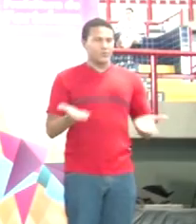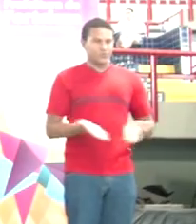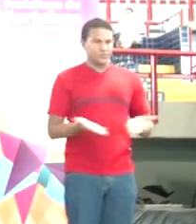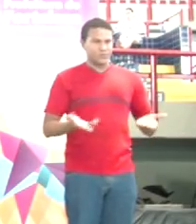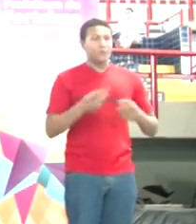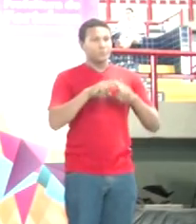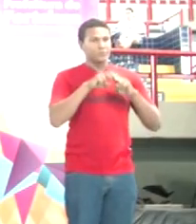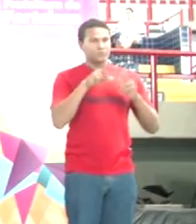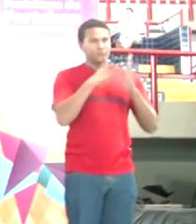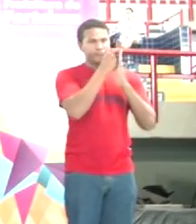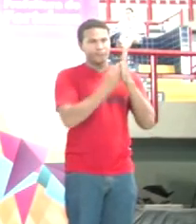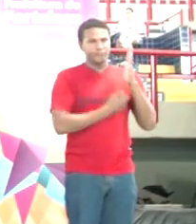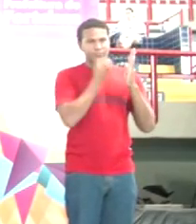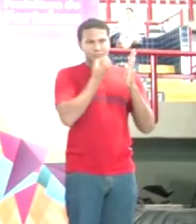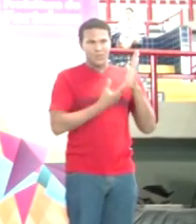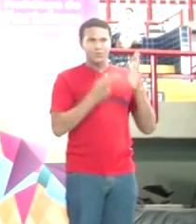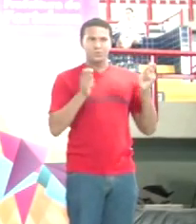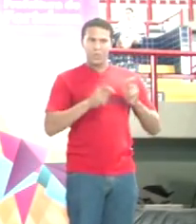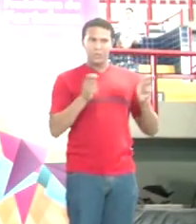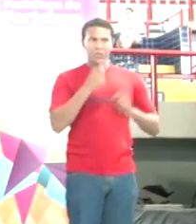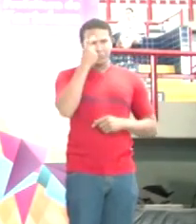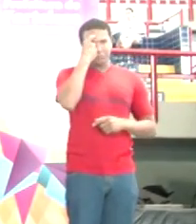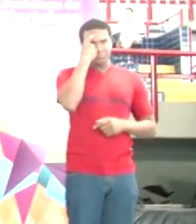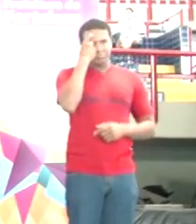redação. Tá?